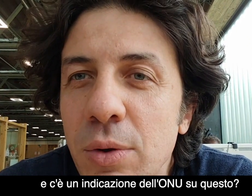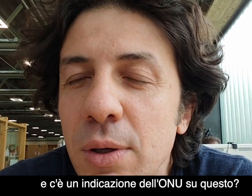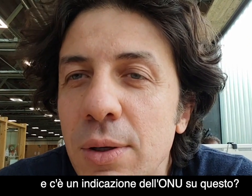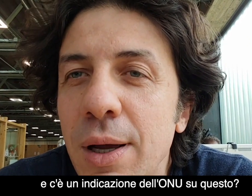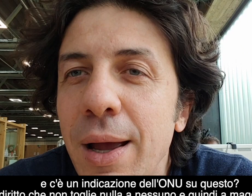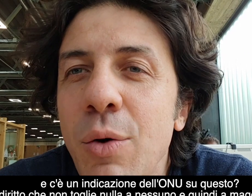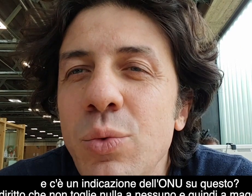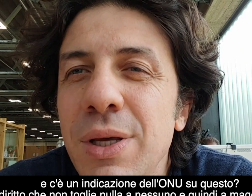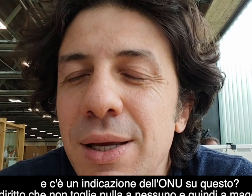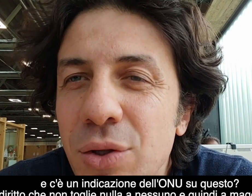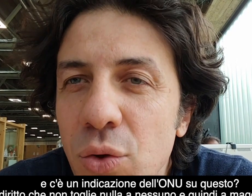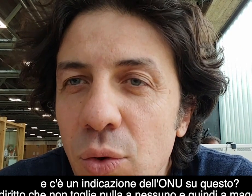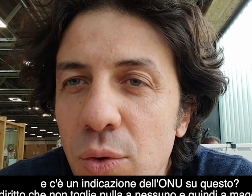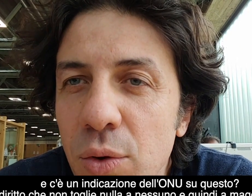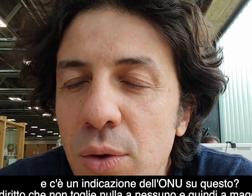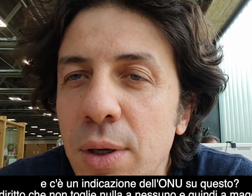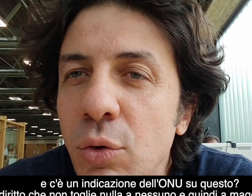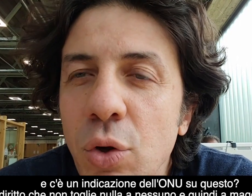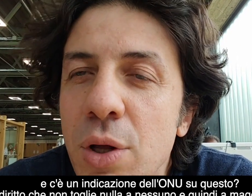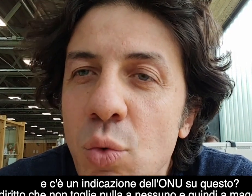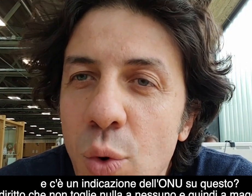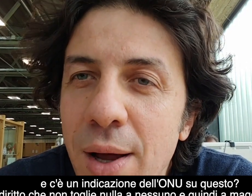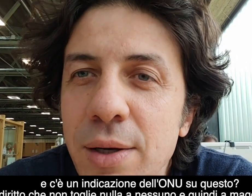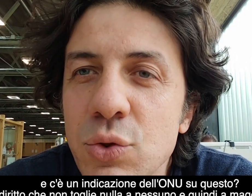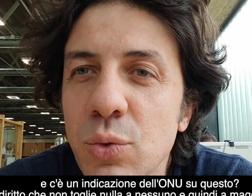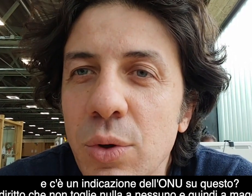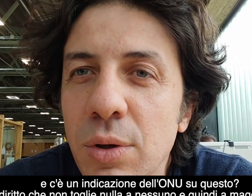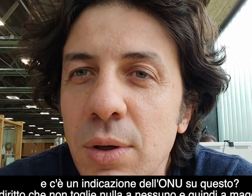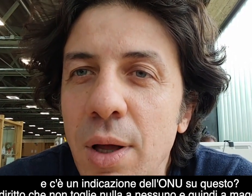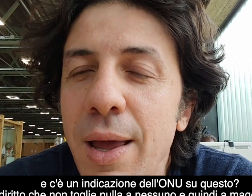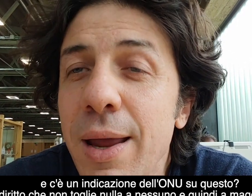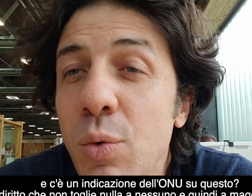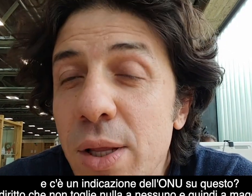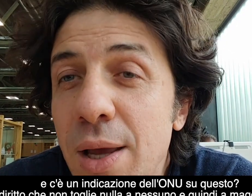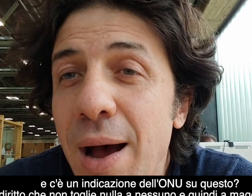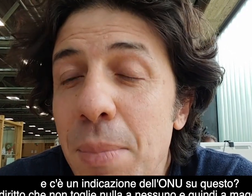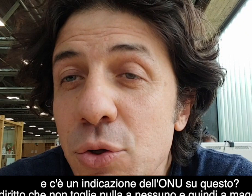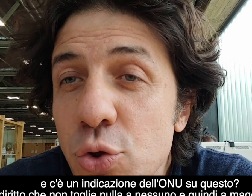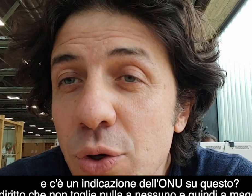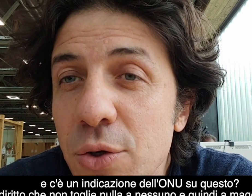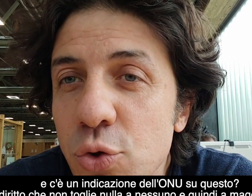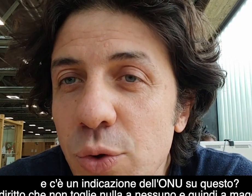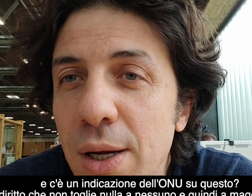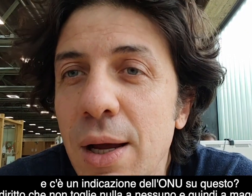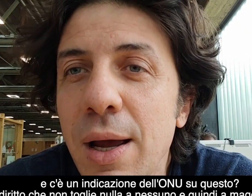è un diritto che non toglie nulla a nessuno e quindi a maggior ragione è